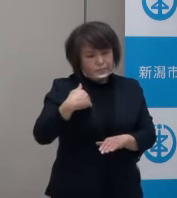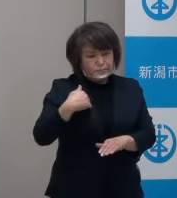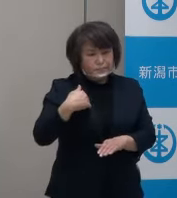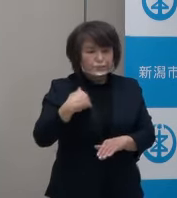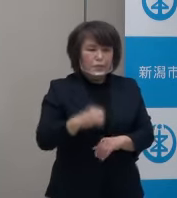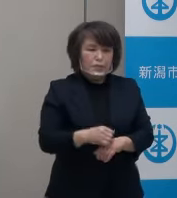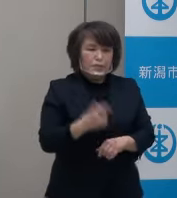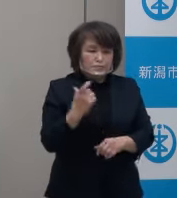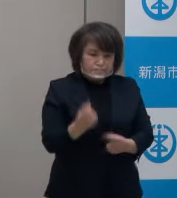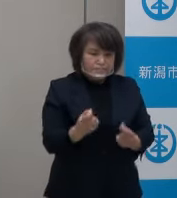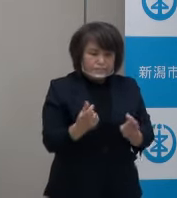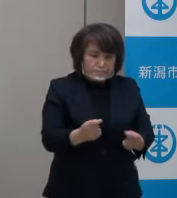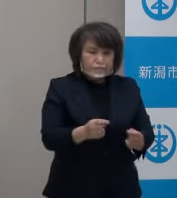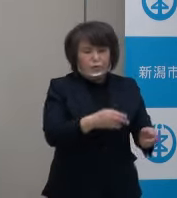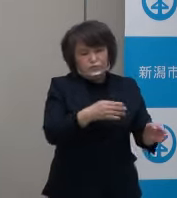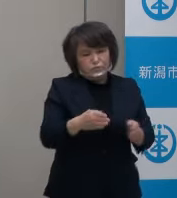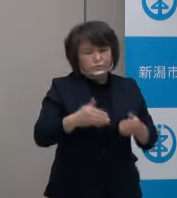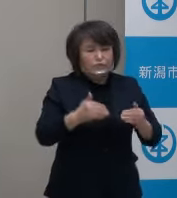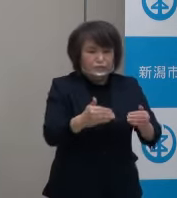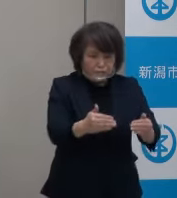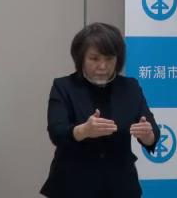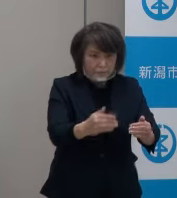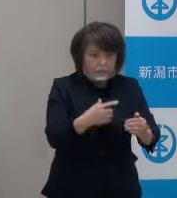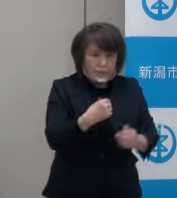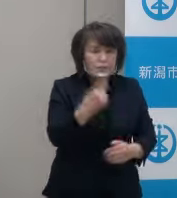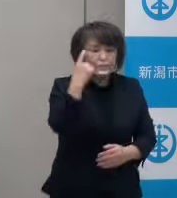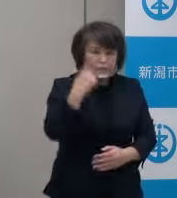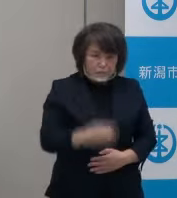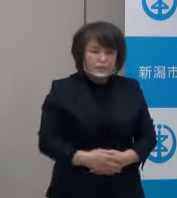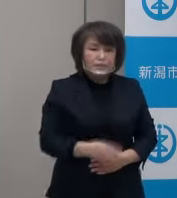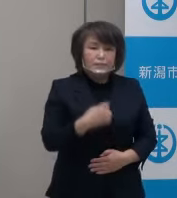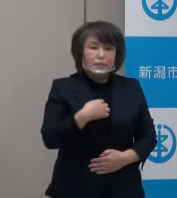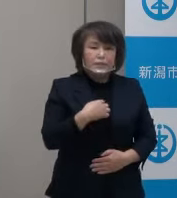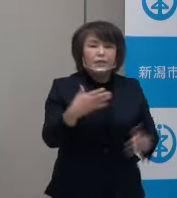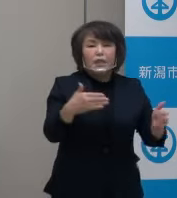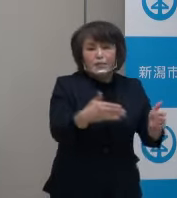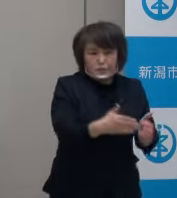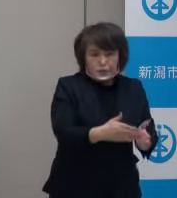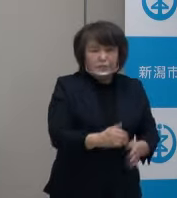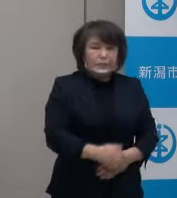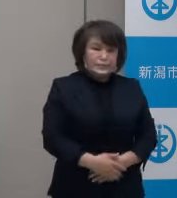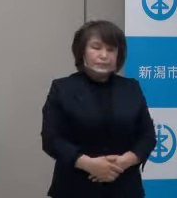ようしっかりと準備を進めてまいります。私からは以上です。